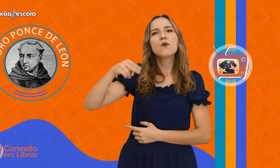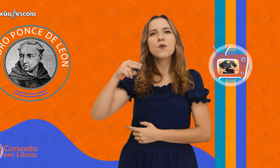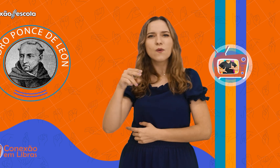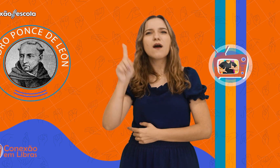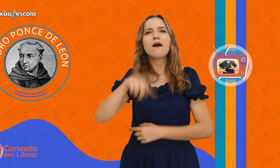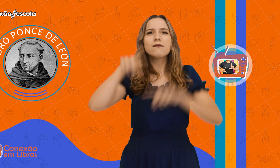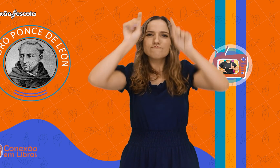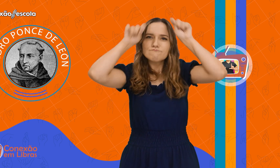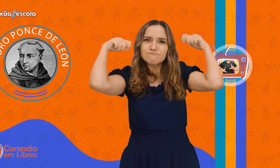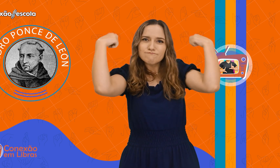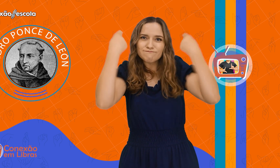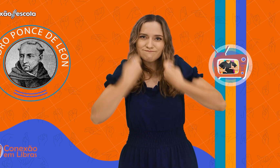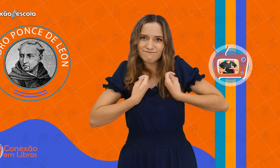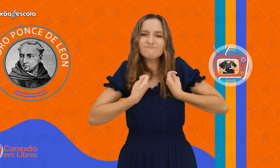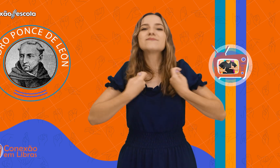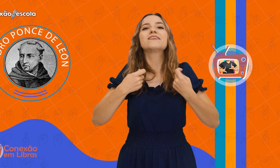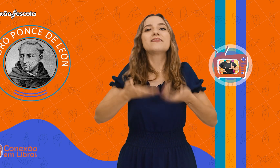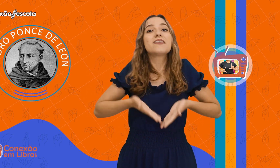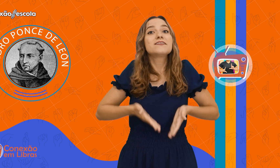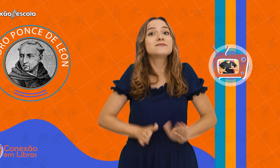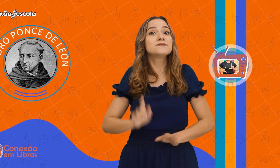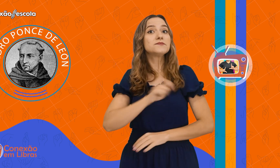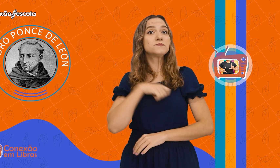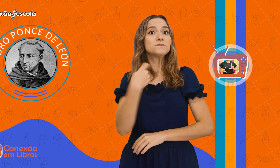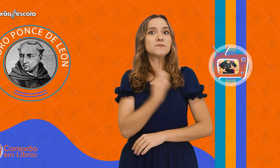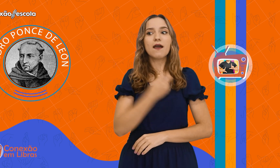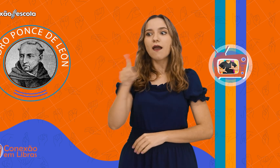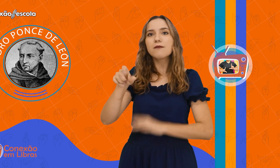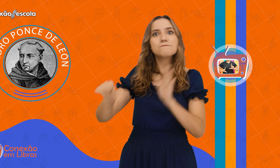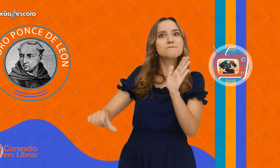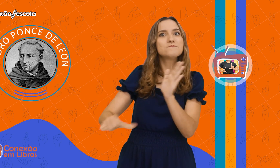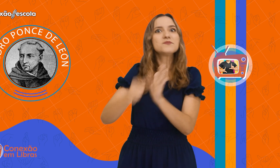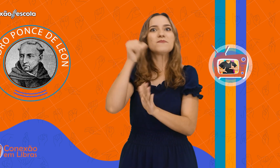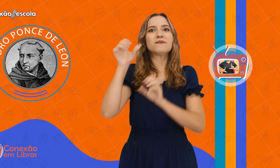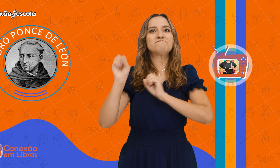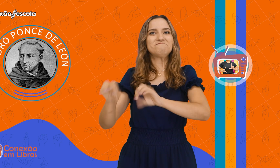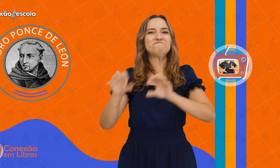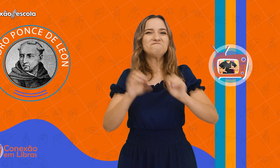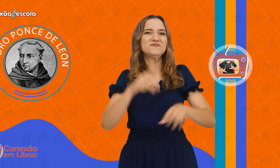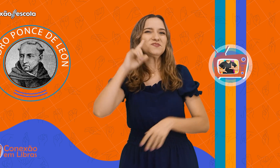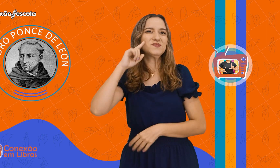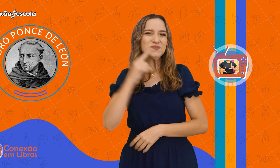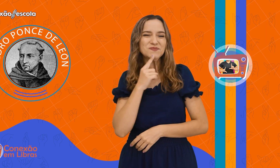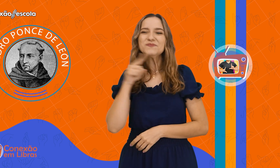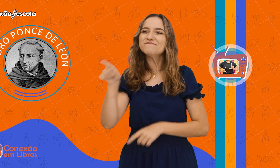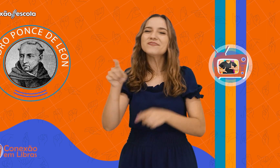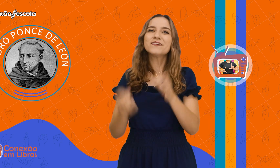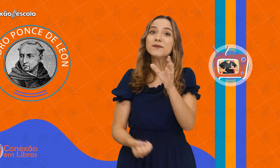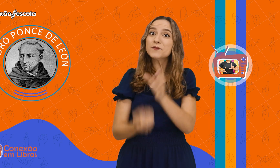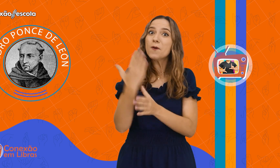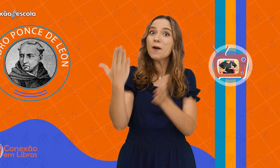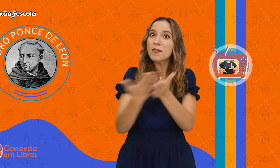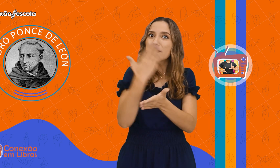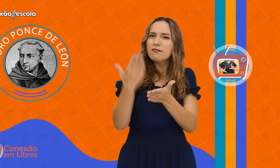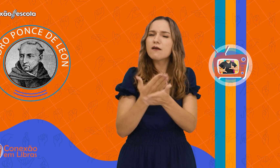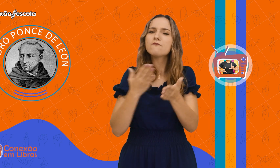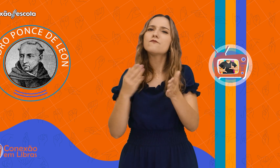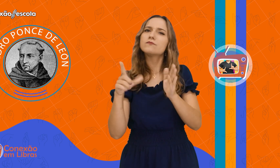monge beneditino nascido na Espanha, foi o primeiro professor de surdos. Ele criou um manual